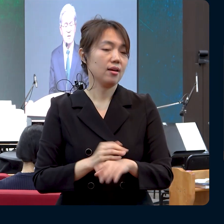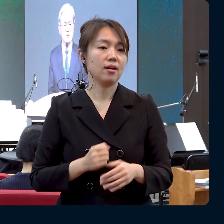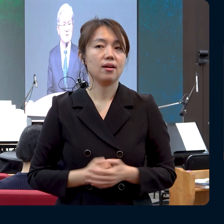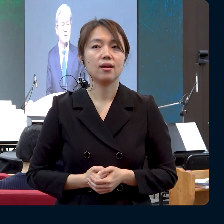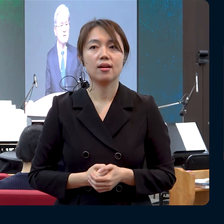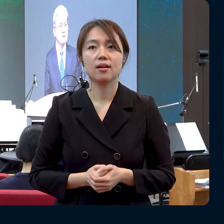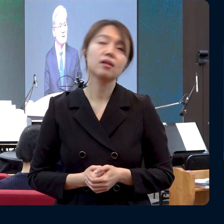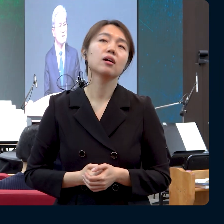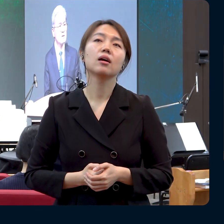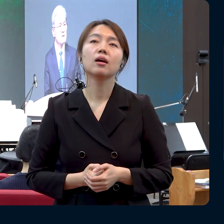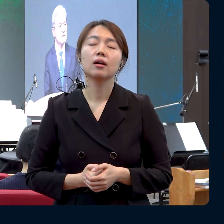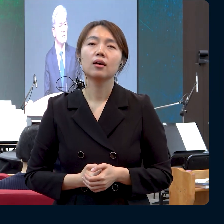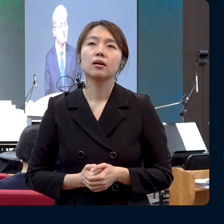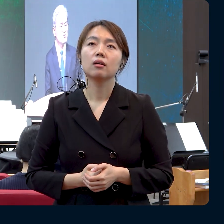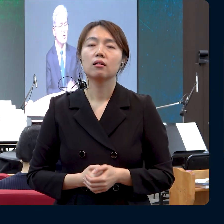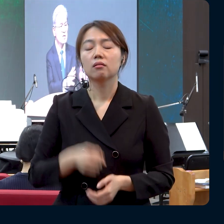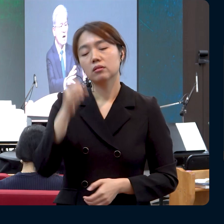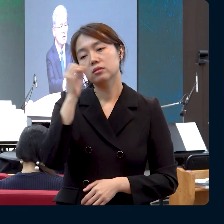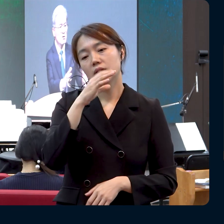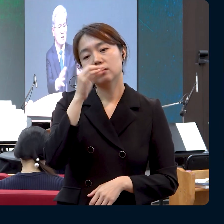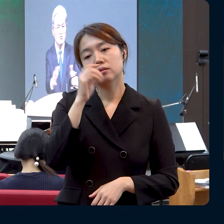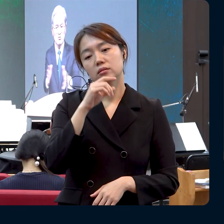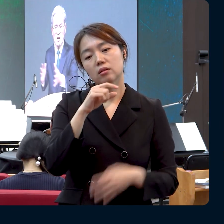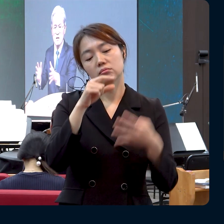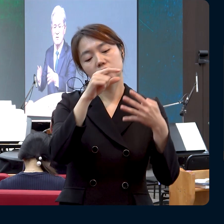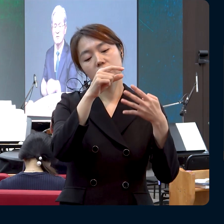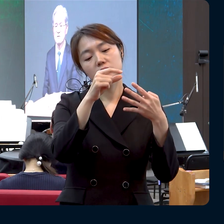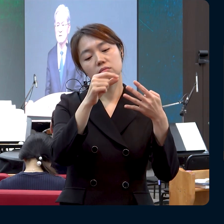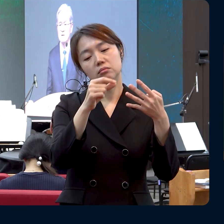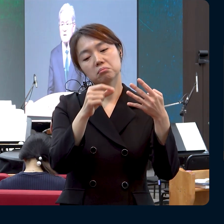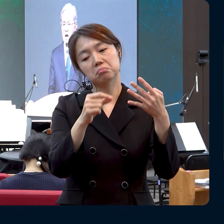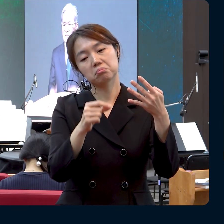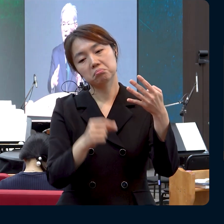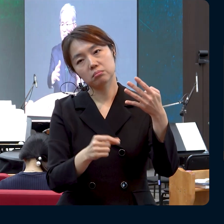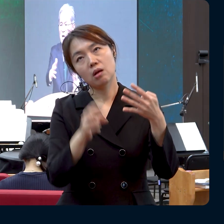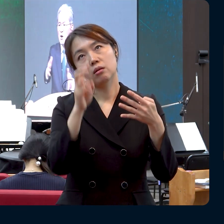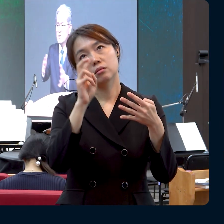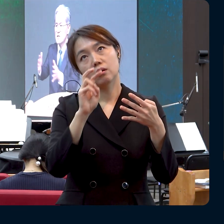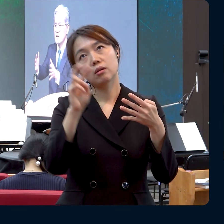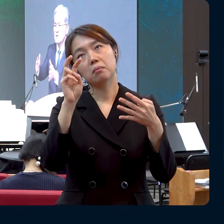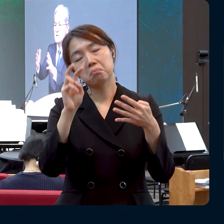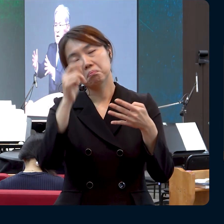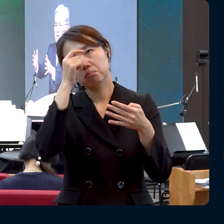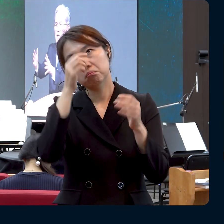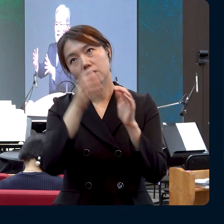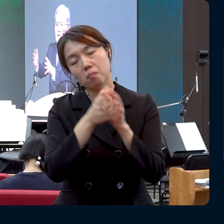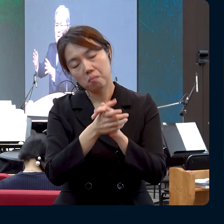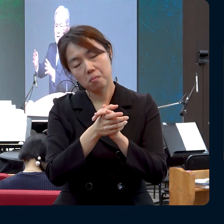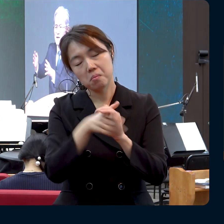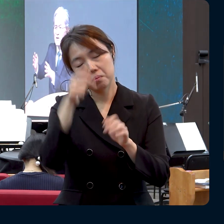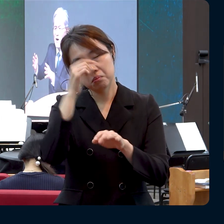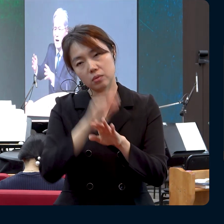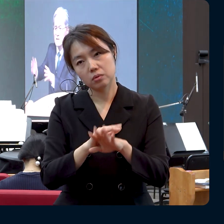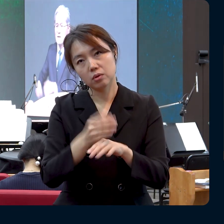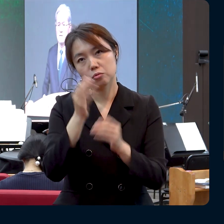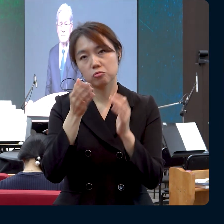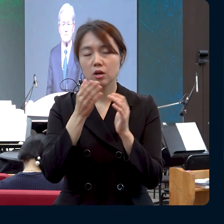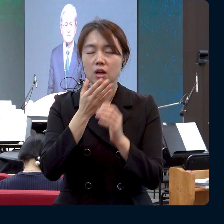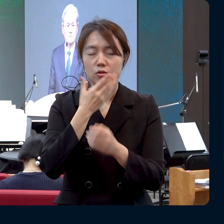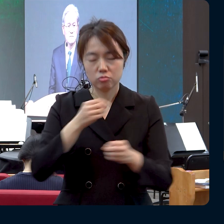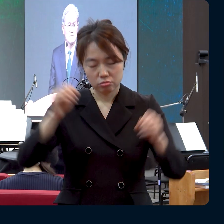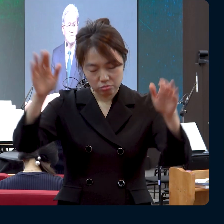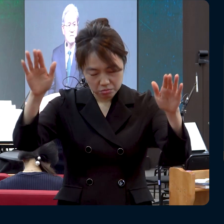그냥 와서 순서 지나가는 거 그냥 쭉 따라서 같이 아무 생각 없이 지나서 끝났다. 예배 드린 거